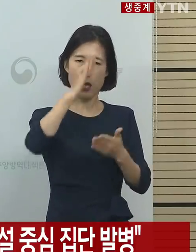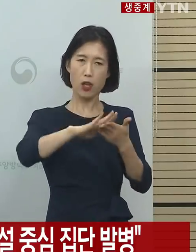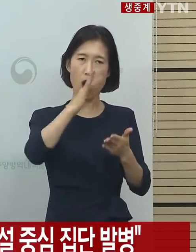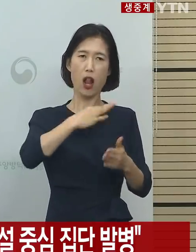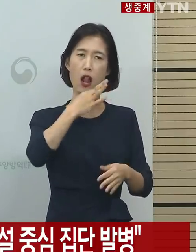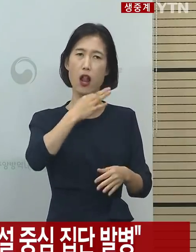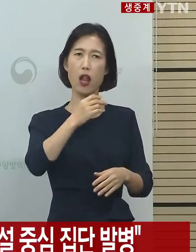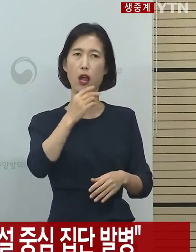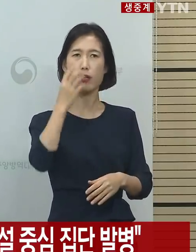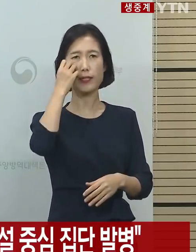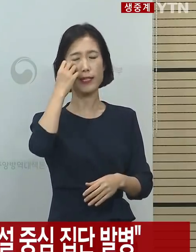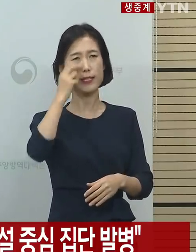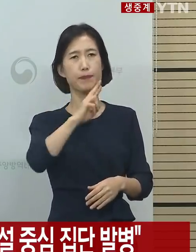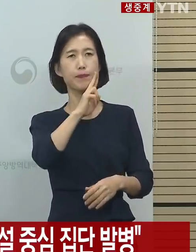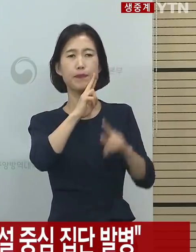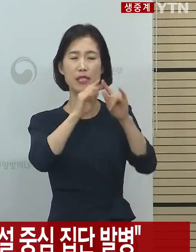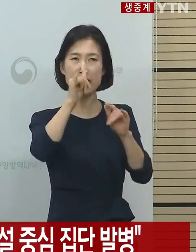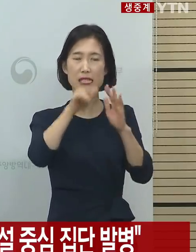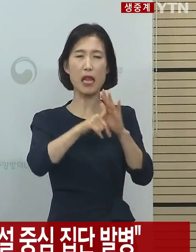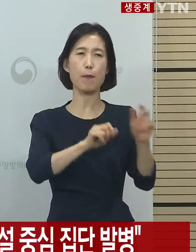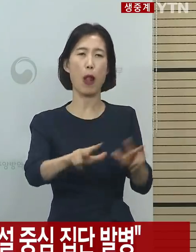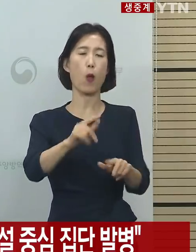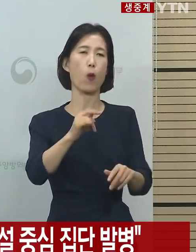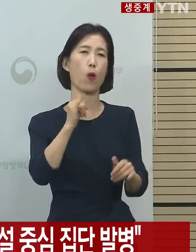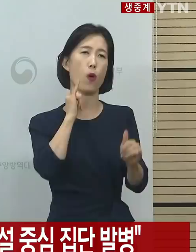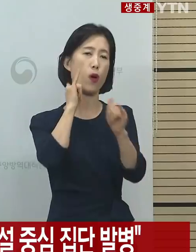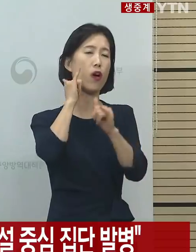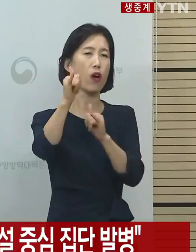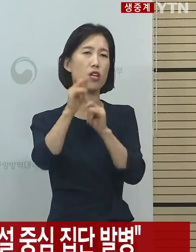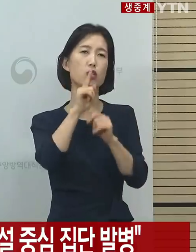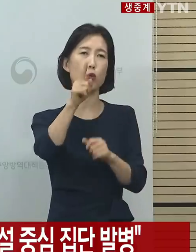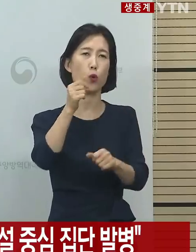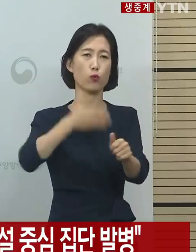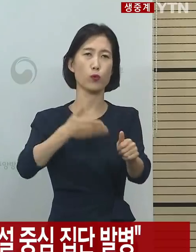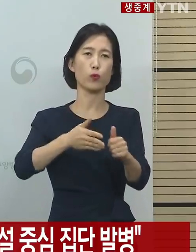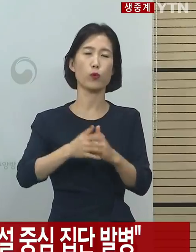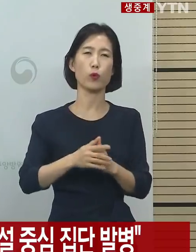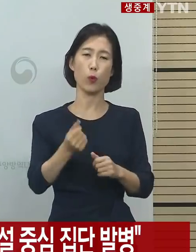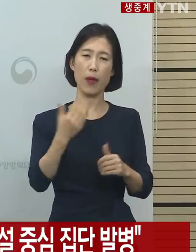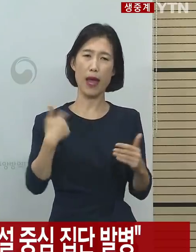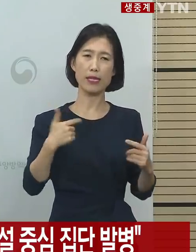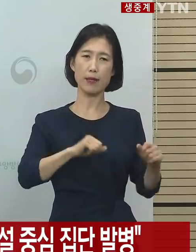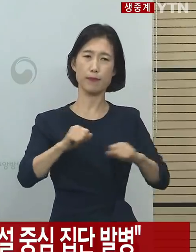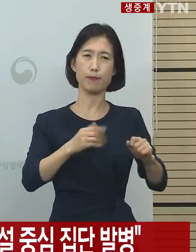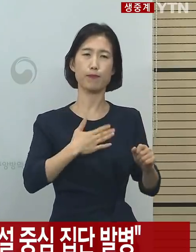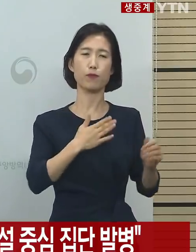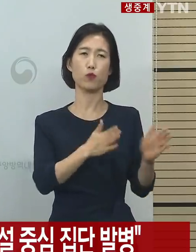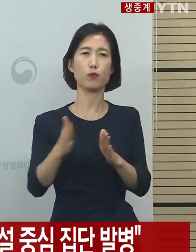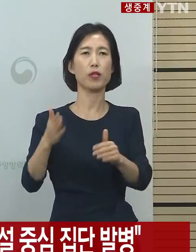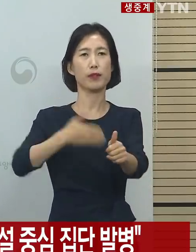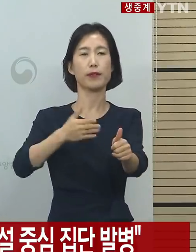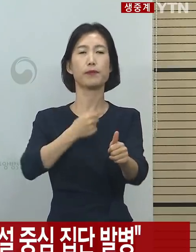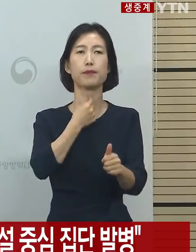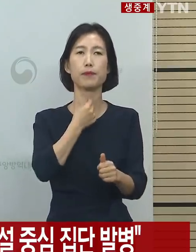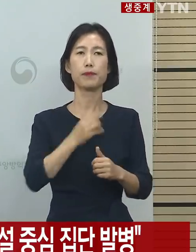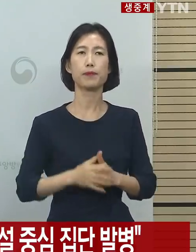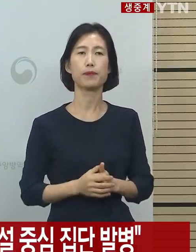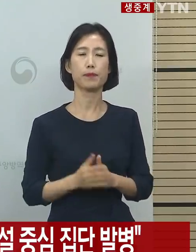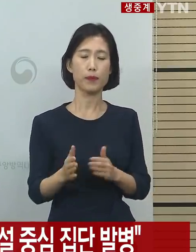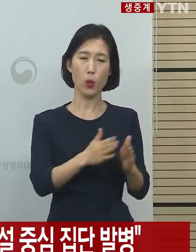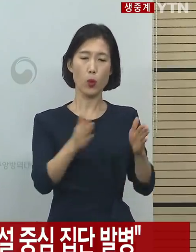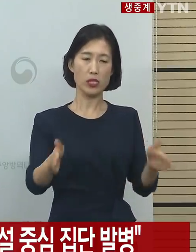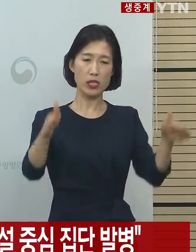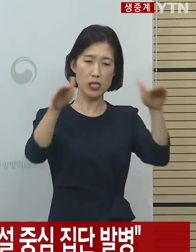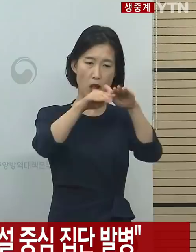발생 시에는 즉각 신고하여 필요한 조치를 취할 수 있도록 조치를 취해 주시기를 당부를 드립니다. 또한